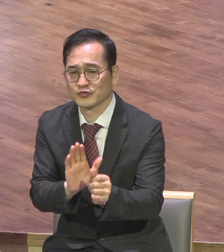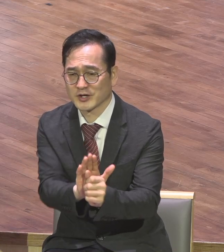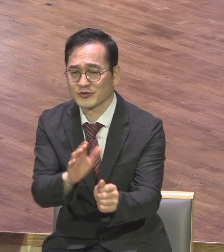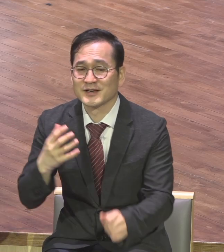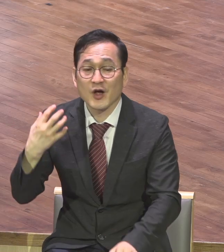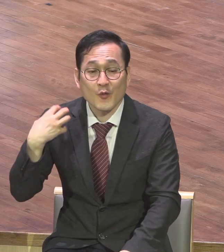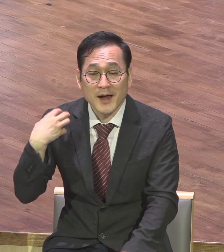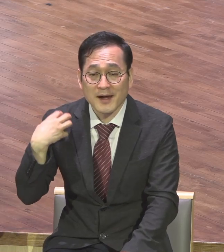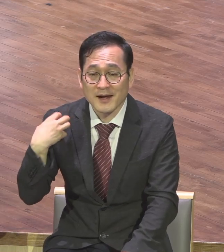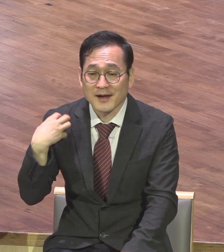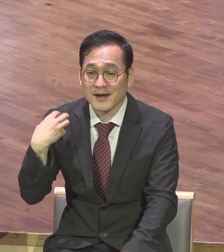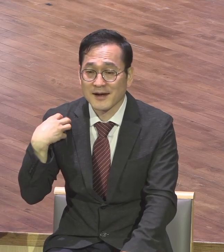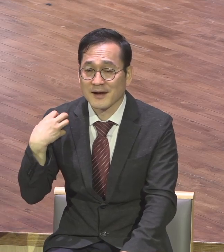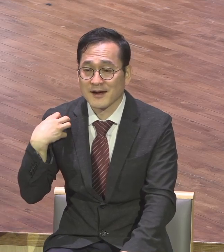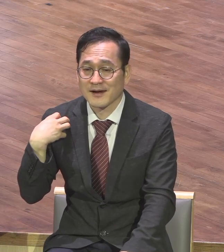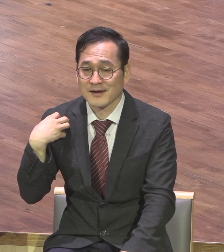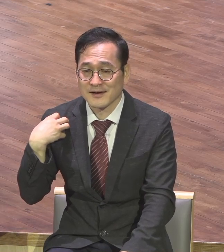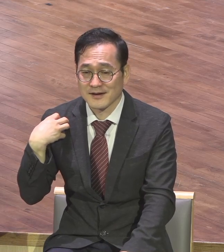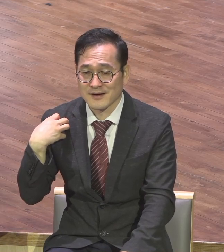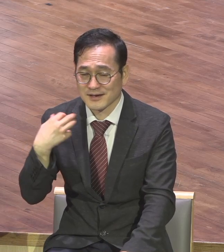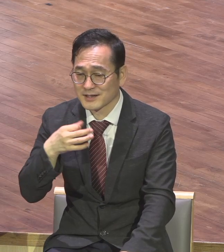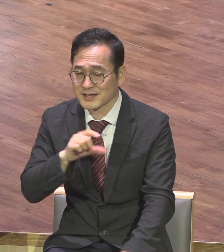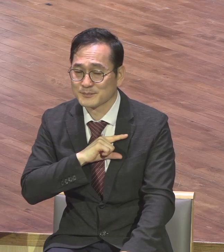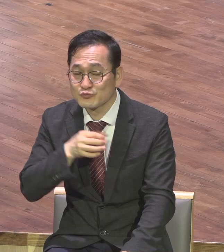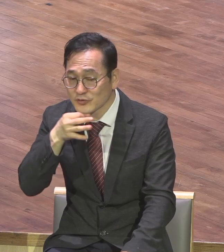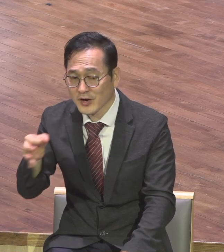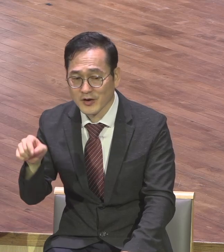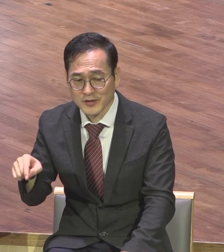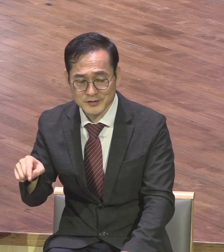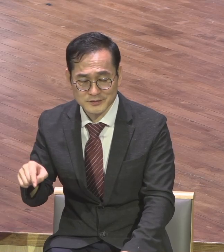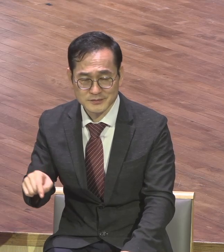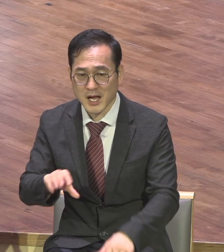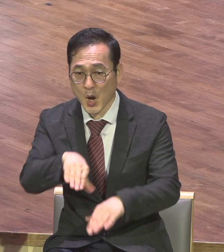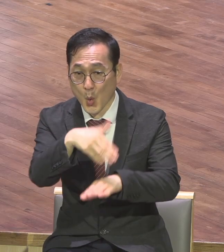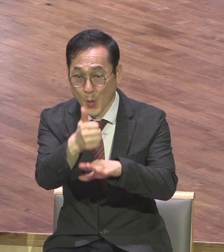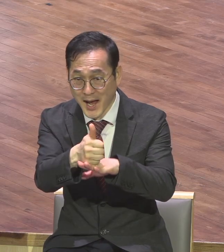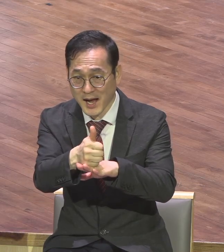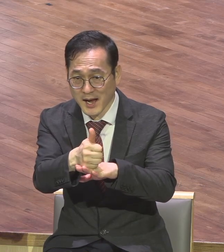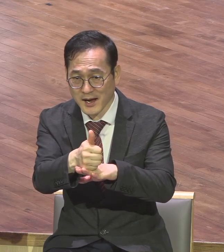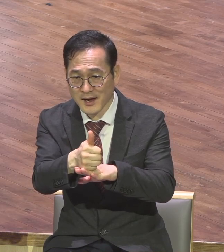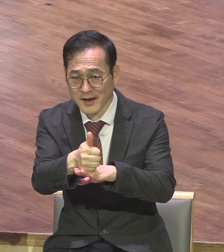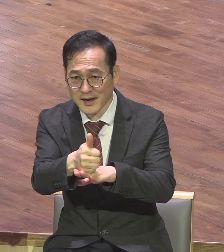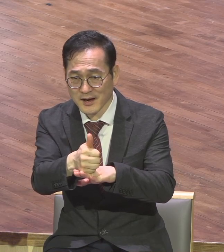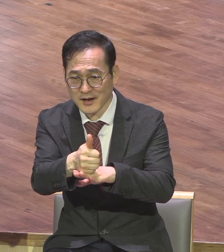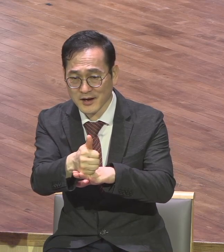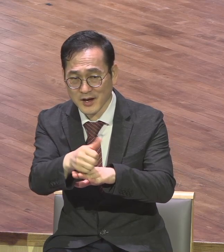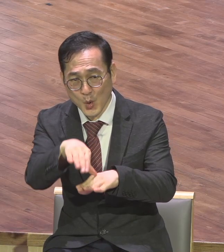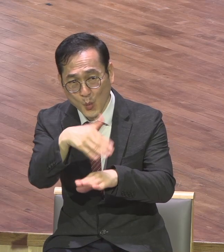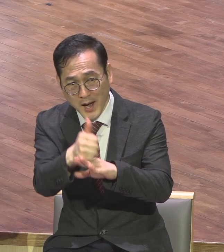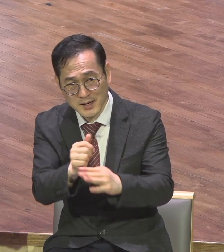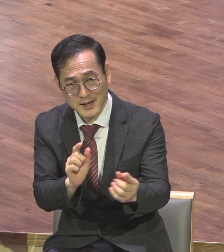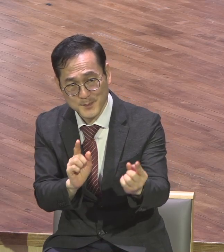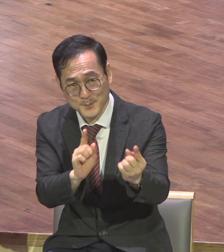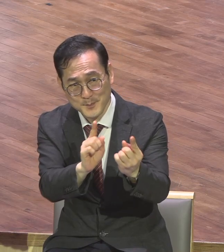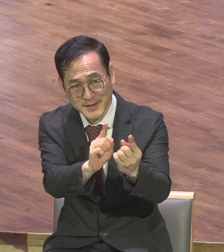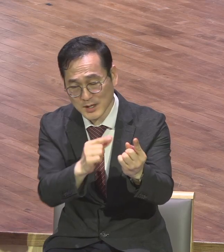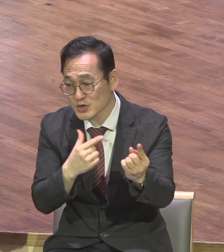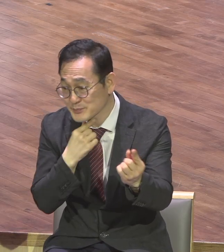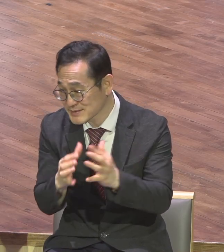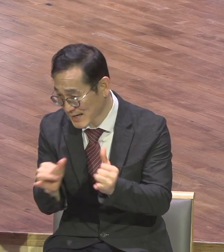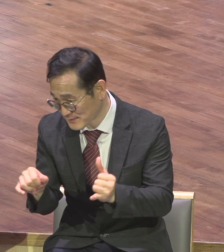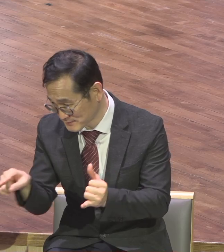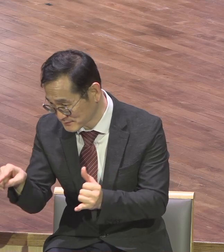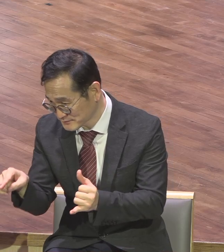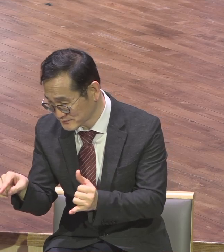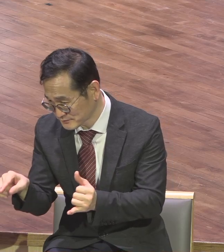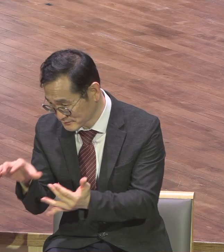이 말은요, 그 나아가게 하는 역할, 왕을 아련하기 원하는 사람을 선별하여 왕에게로